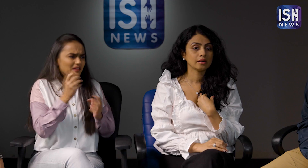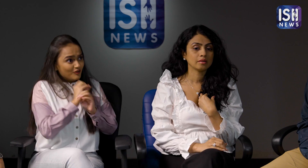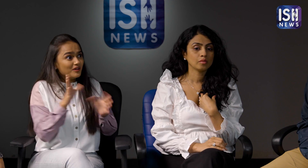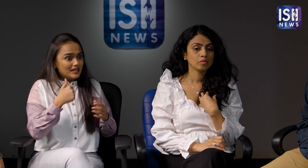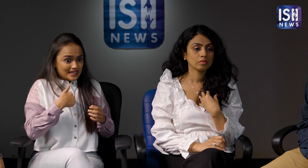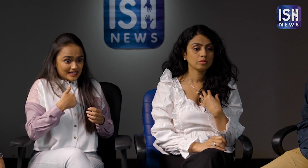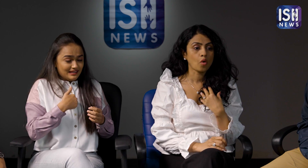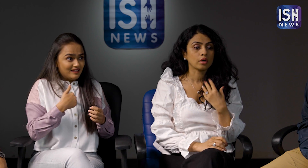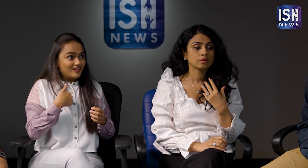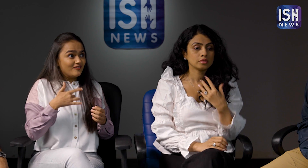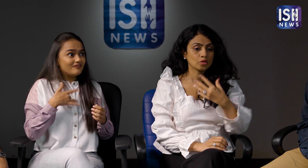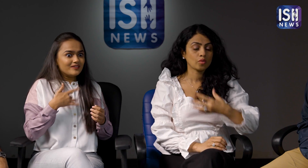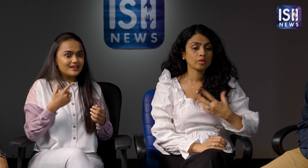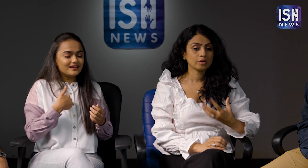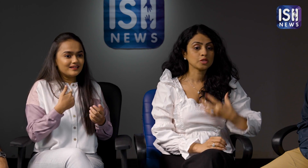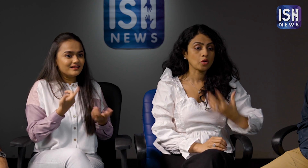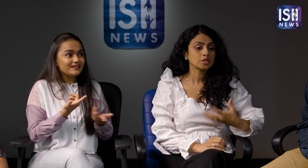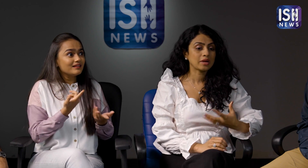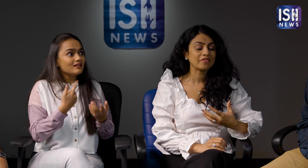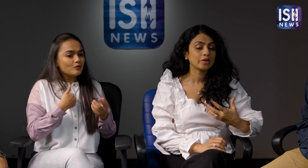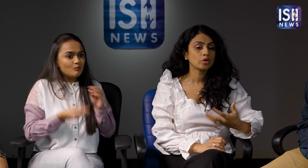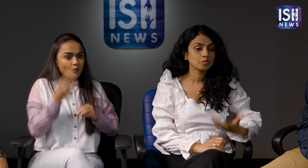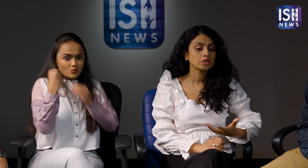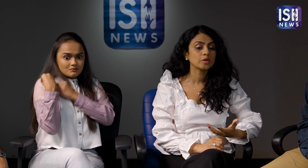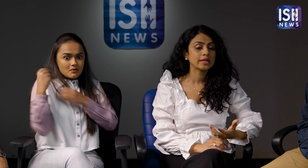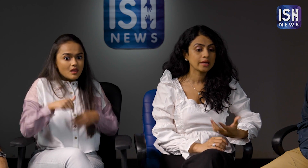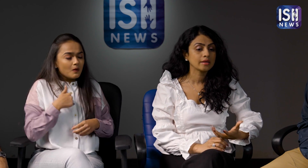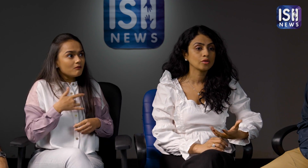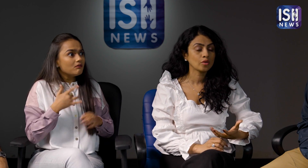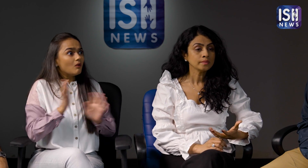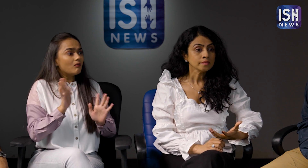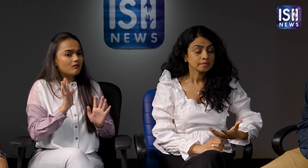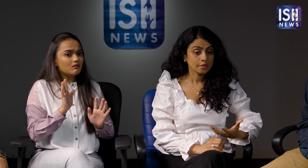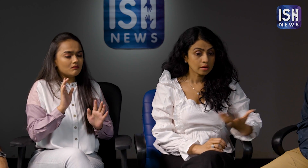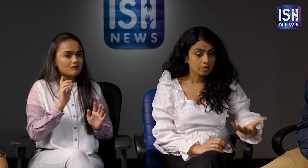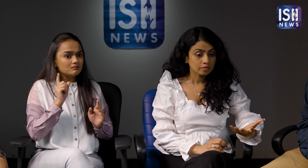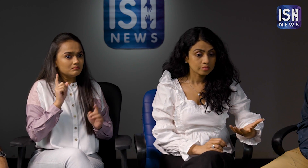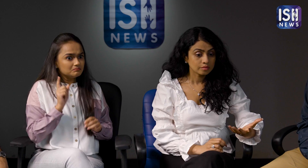me more responsible. I feel more responsible कि नहीं